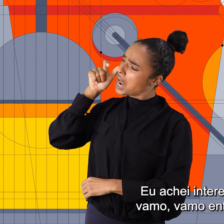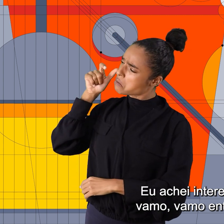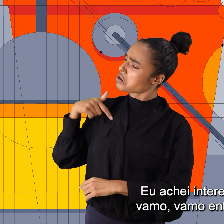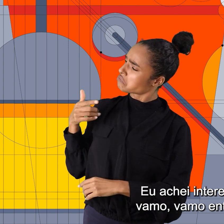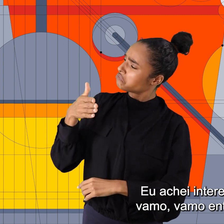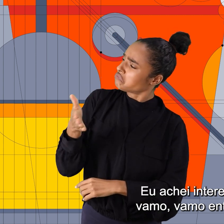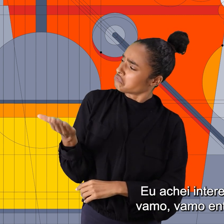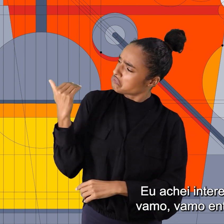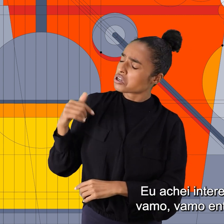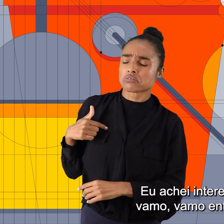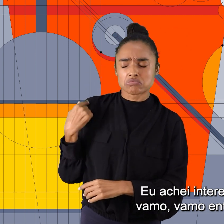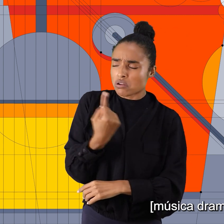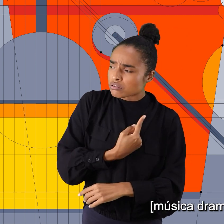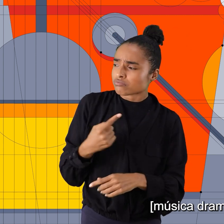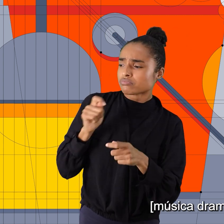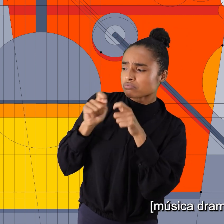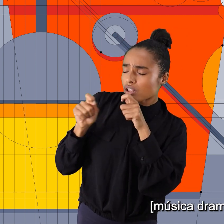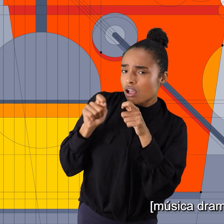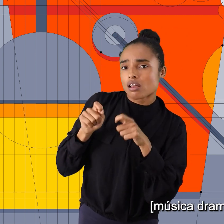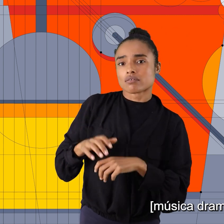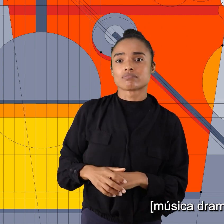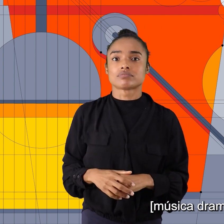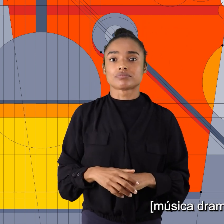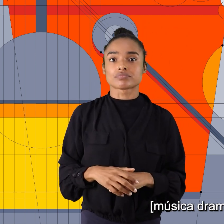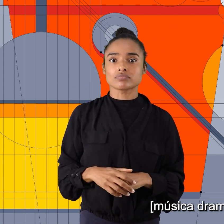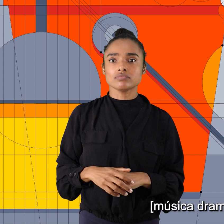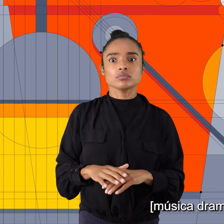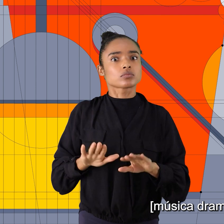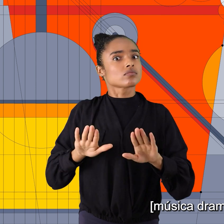achei interessante, vamos entrevistar.